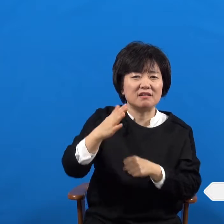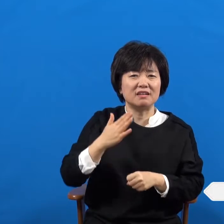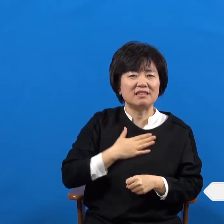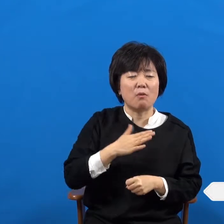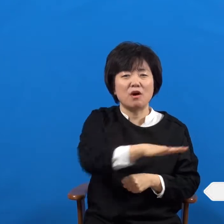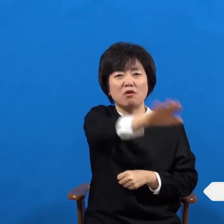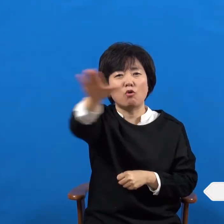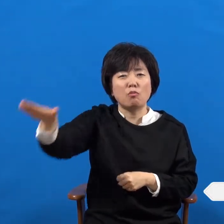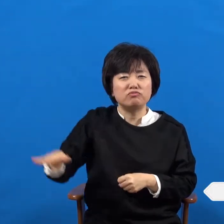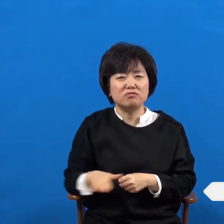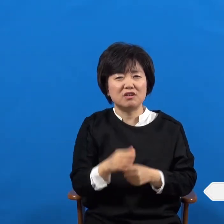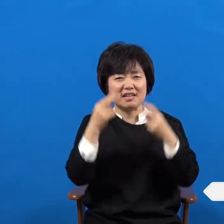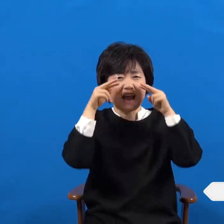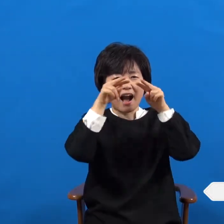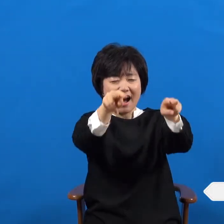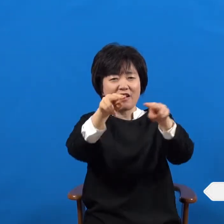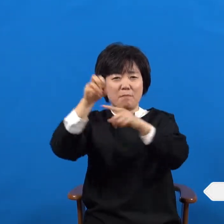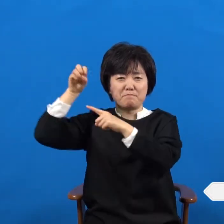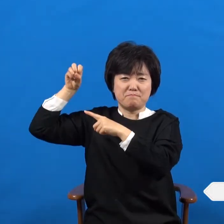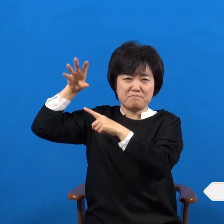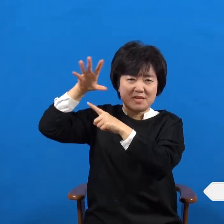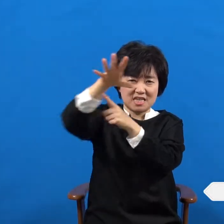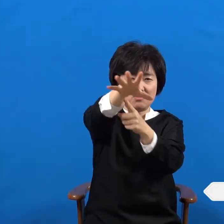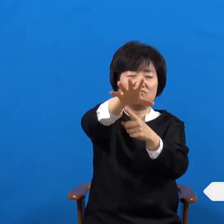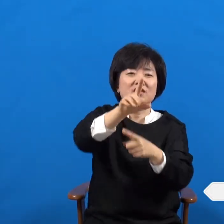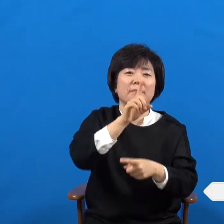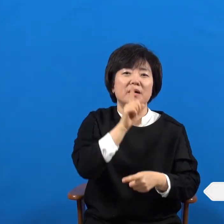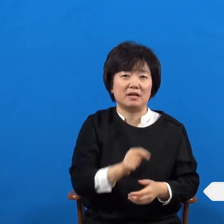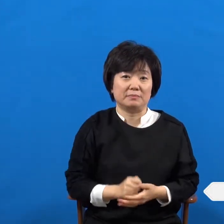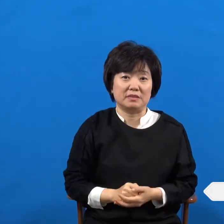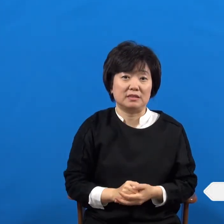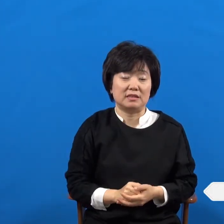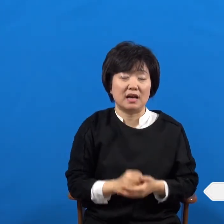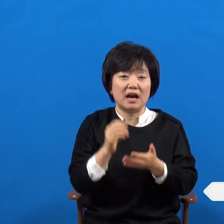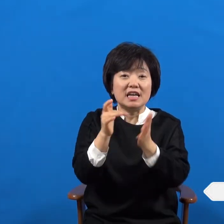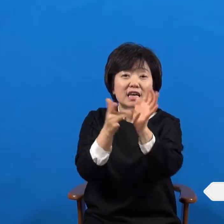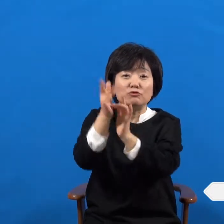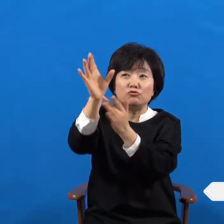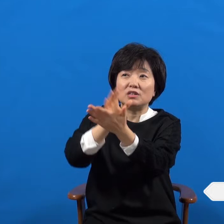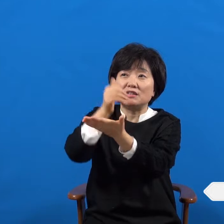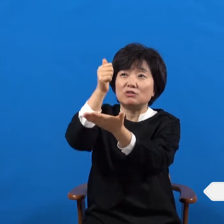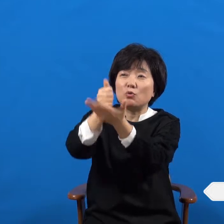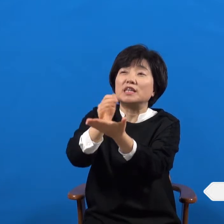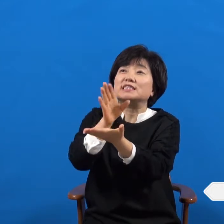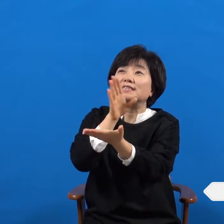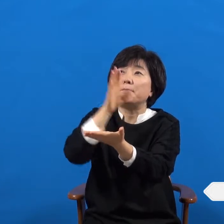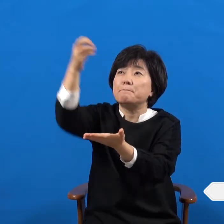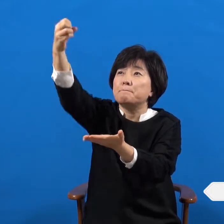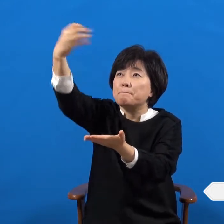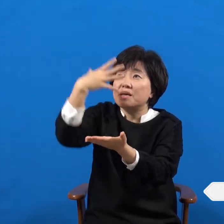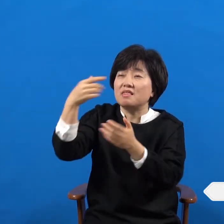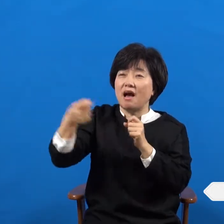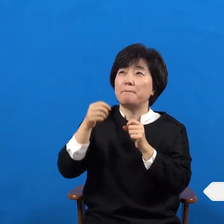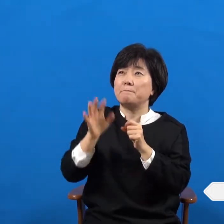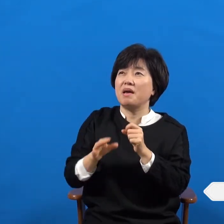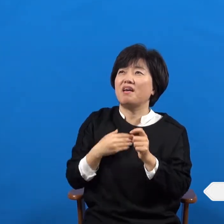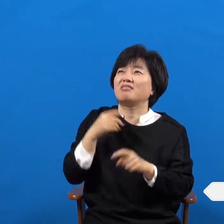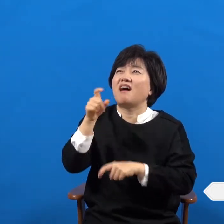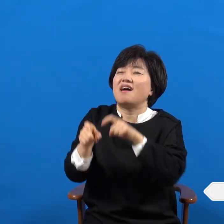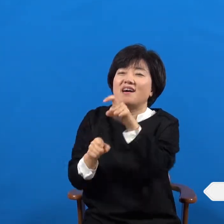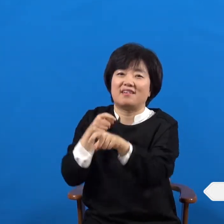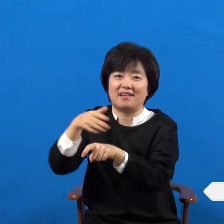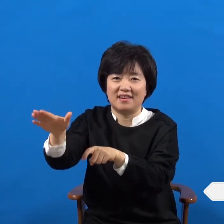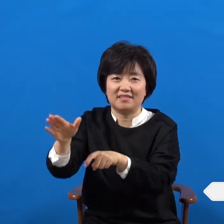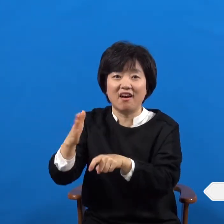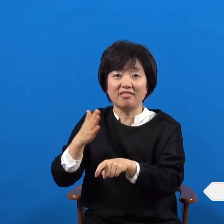저를 향해 비추셨다고 말씀합니다. 그리스도의 참빛 앞에 나오십시오. 세상에